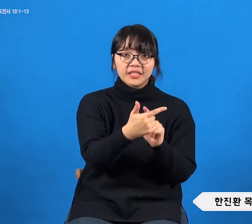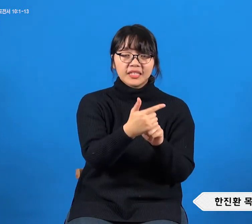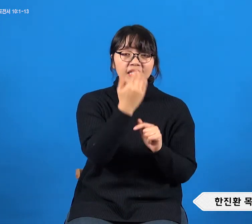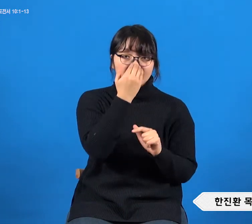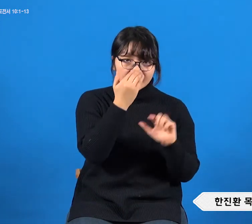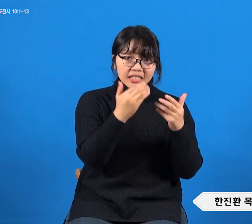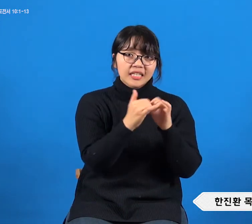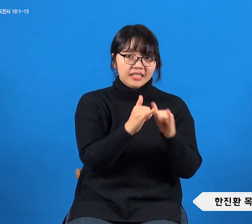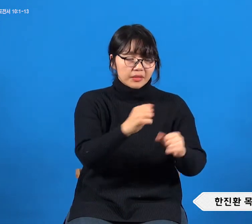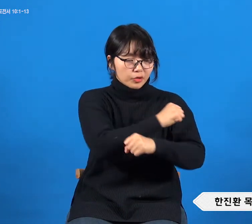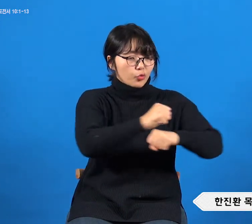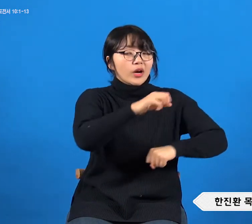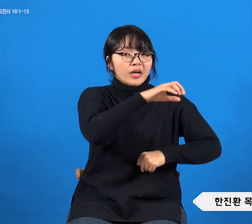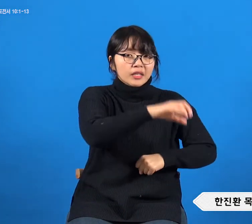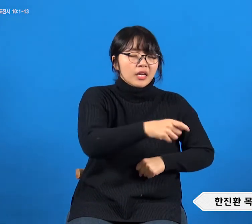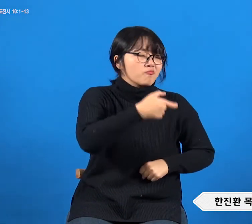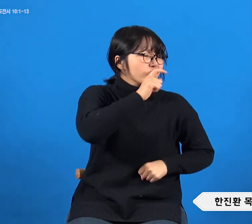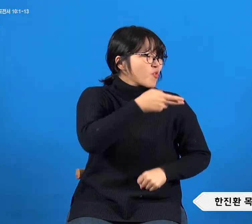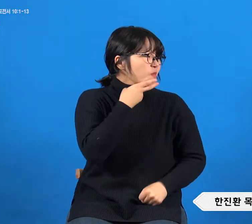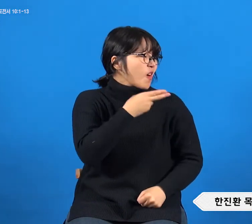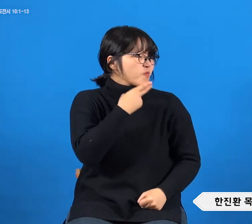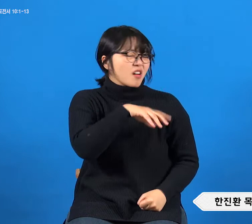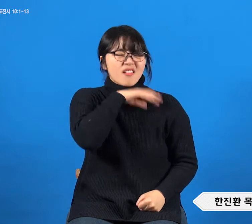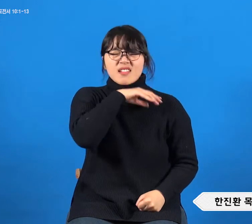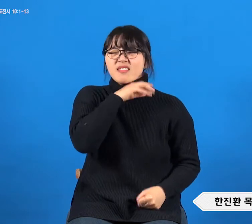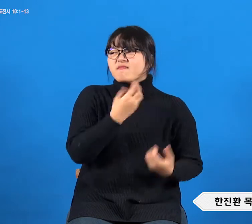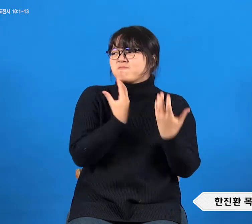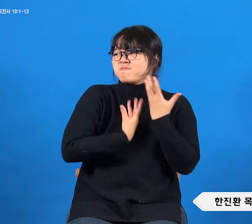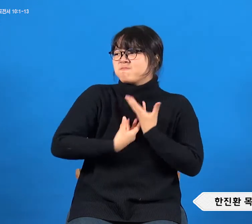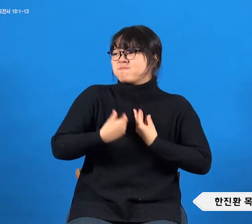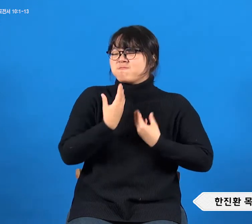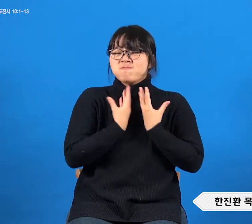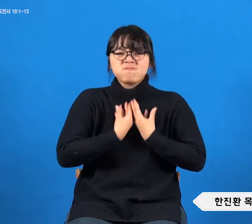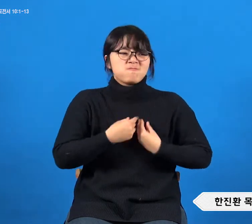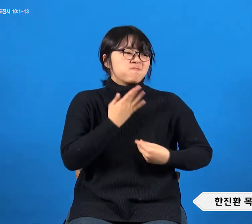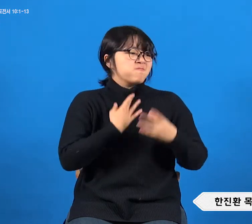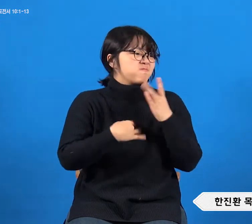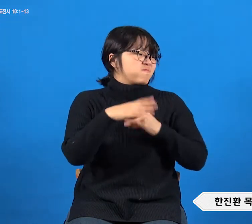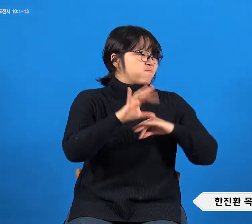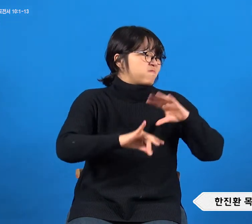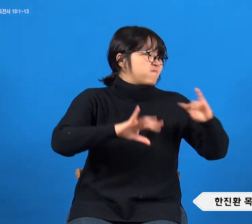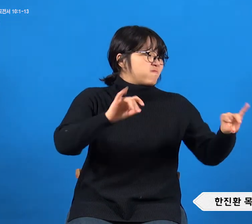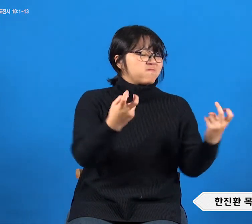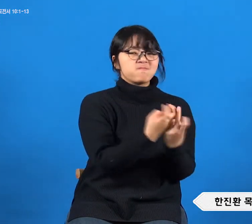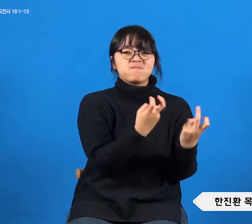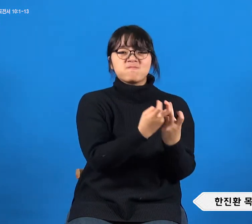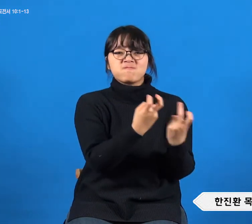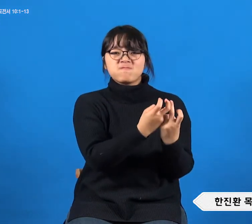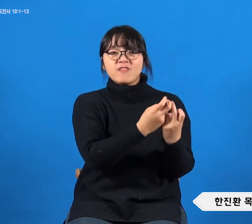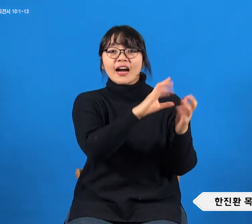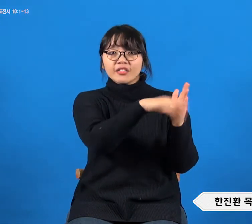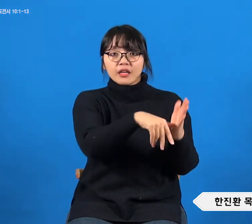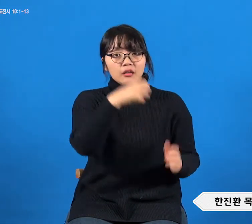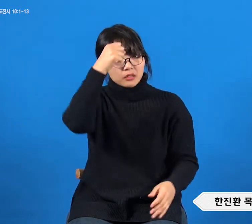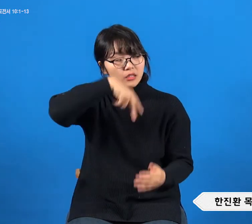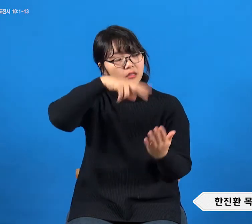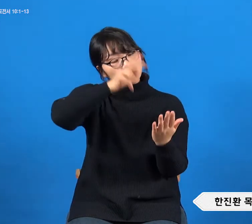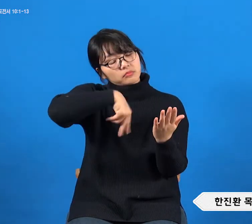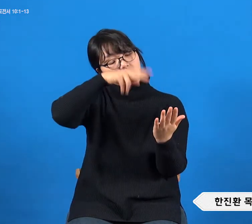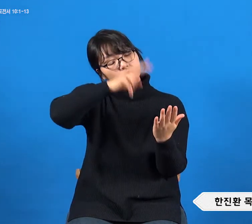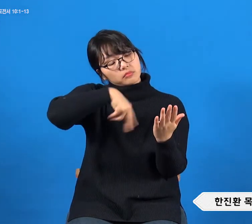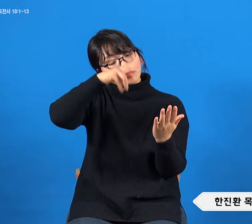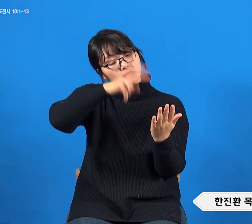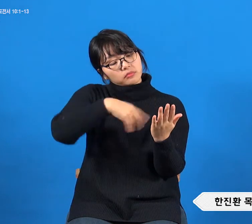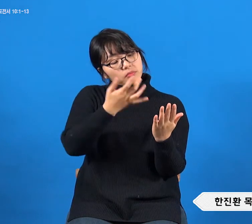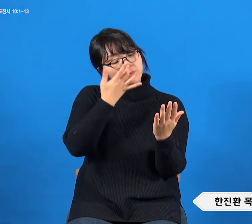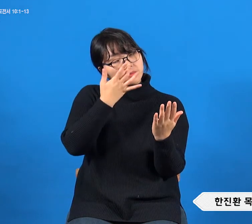이스라엘 백성들이 광야에서 마실 물이 없다고 불평과 원망을 쏟아내는 장면이 나옵니다. 그걸 그냥 피상적으로